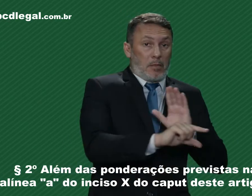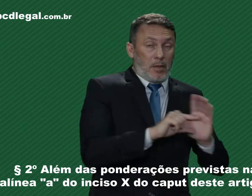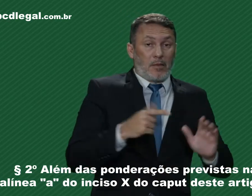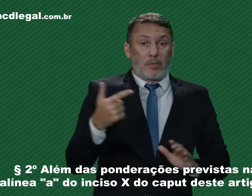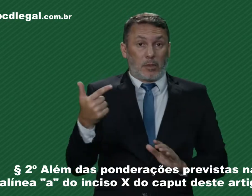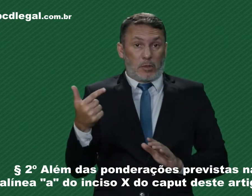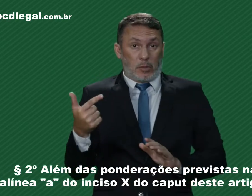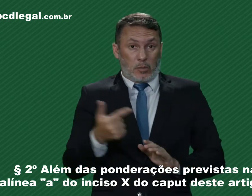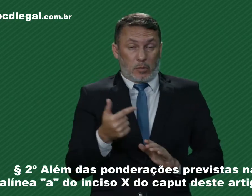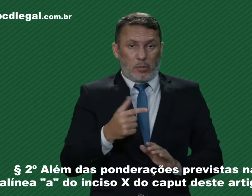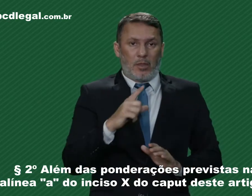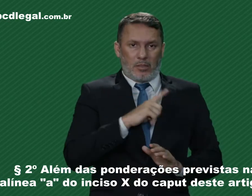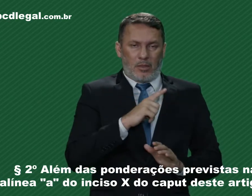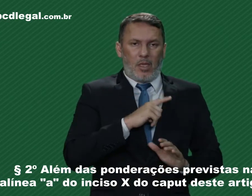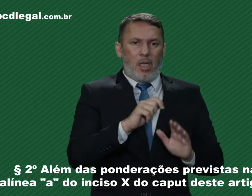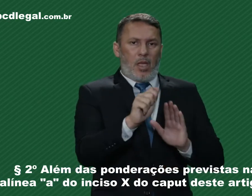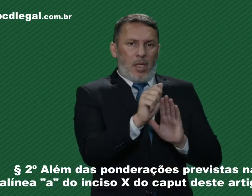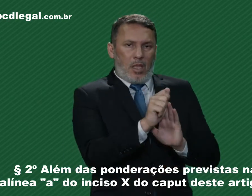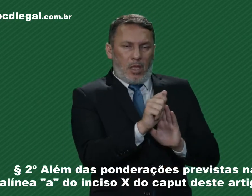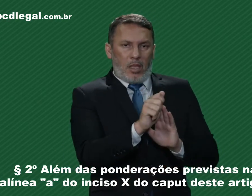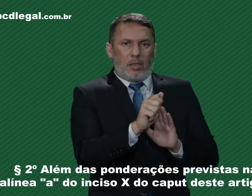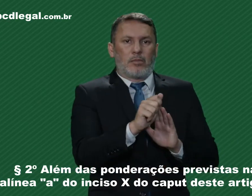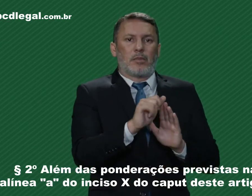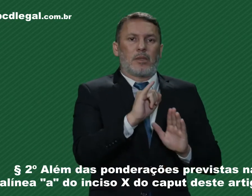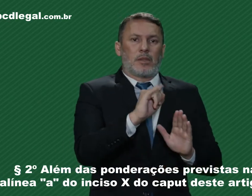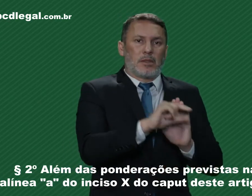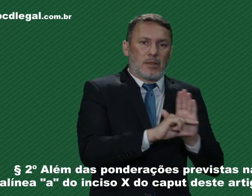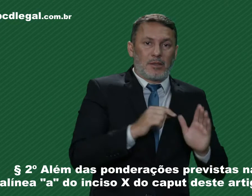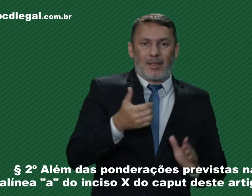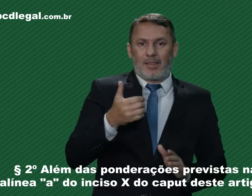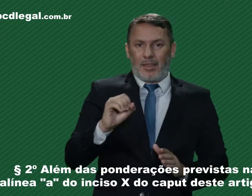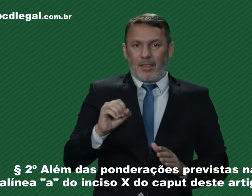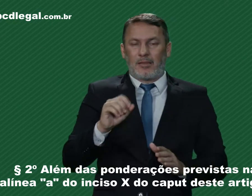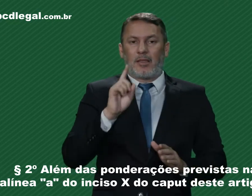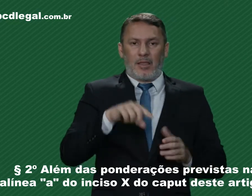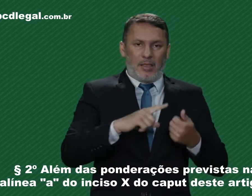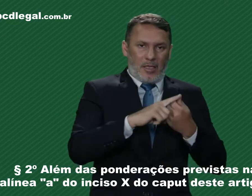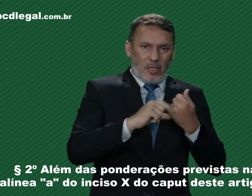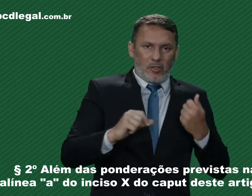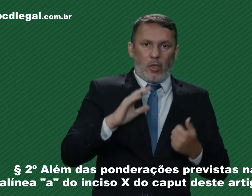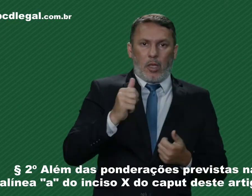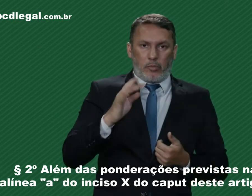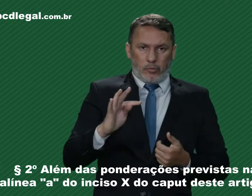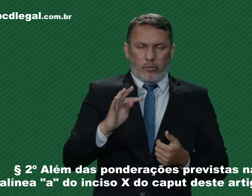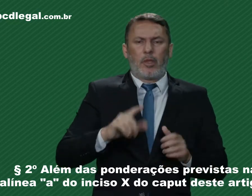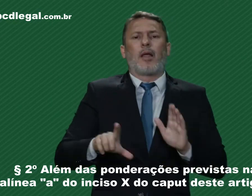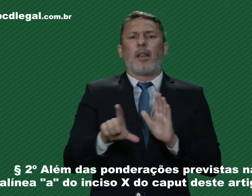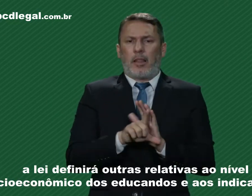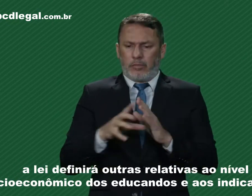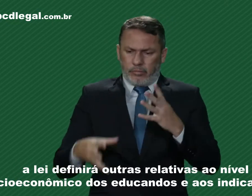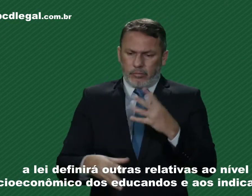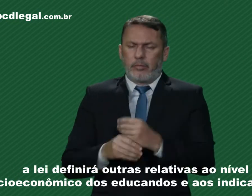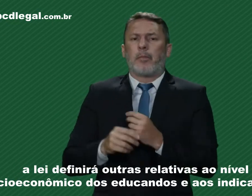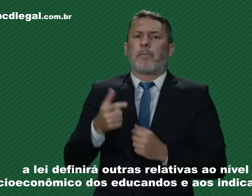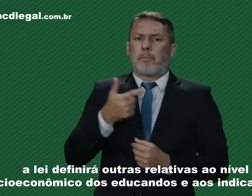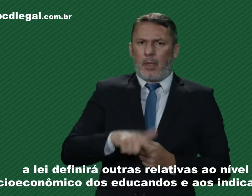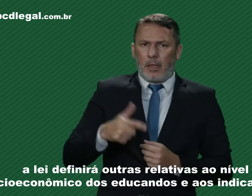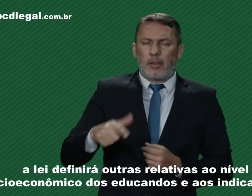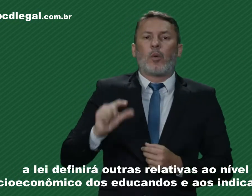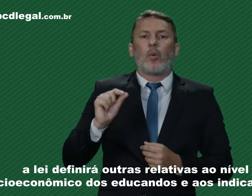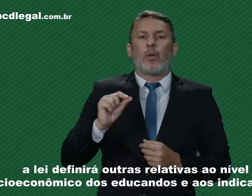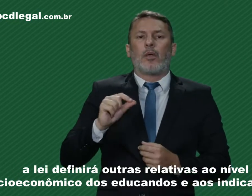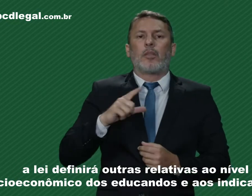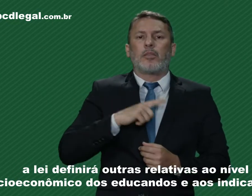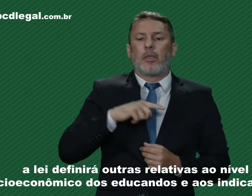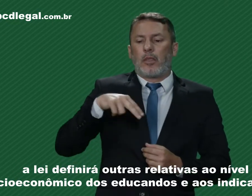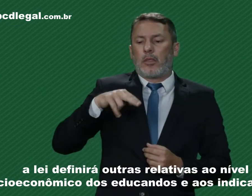2º. Além das ponderações previstas na linha A do inciso 10 do caput deste artigo, a lei definirá